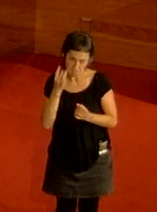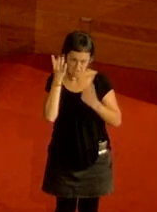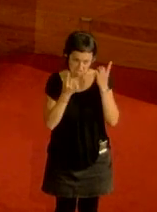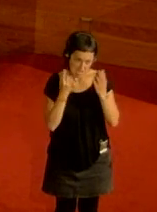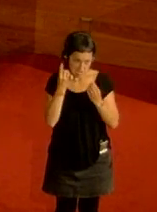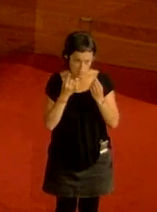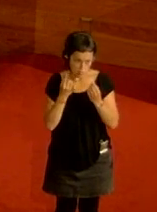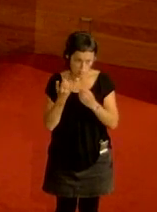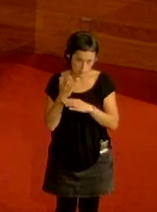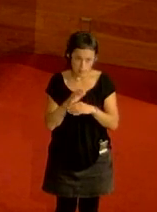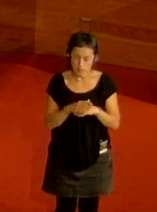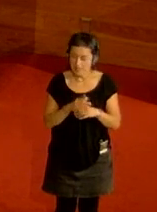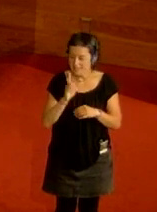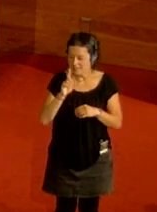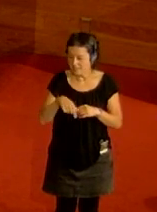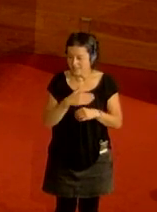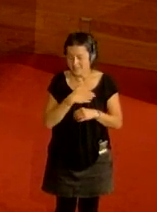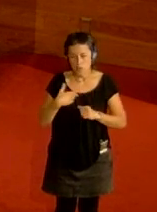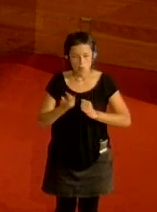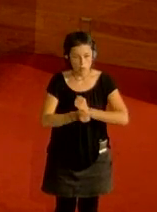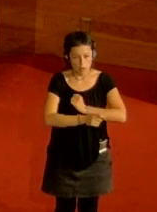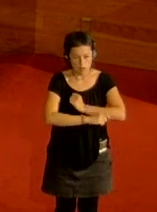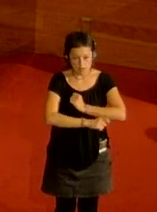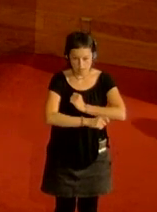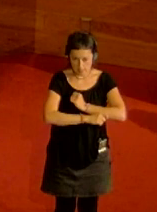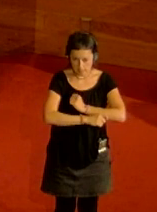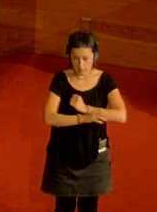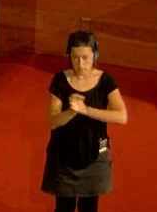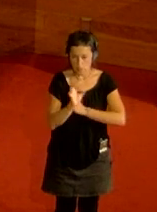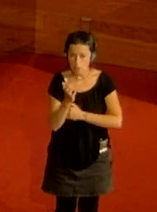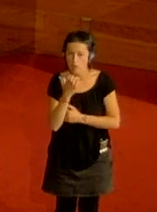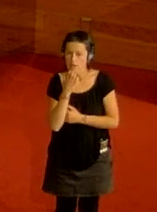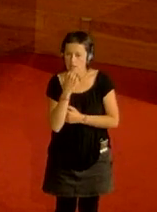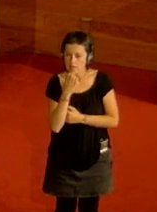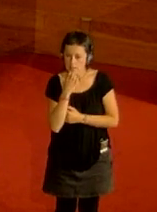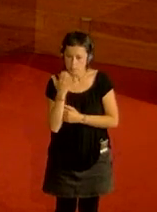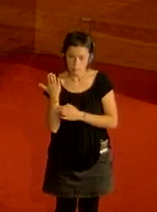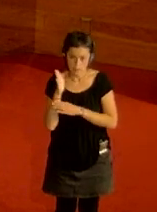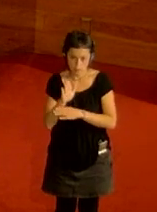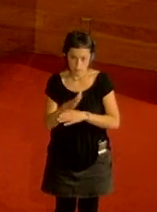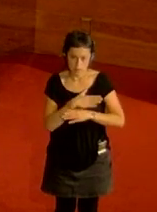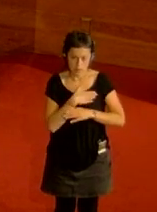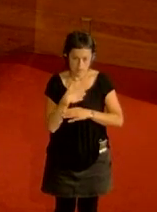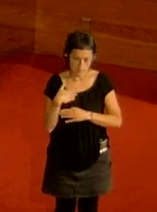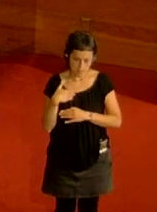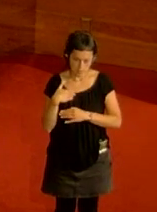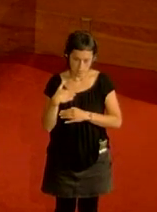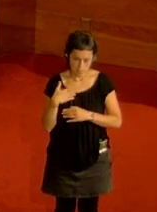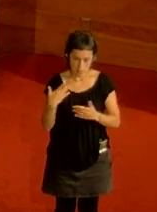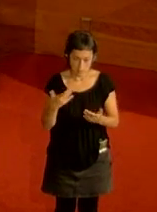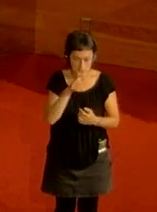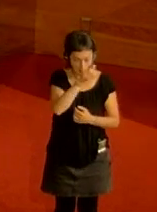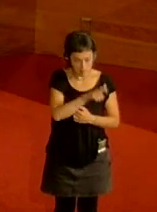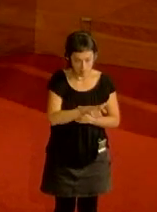me gustaría terminar proponiendo Algunas estrategias o algunos ejemplos propositivos en los que eh los humanos hemos